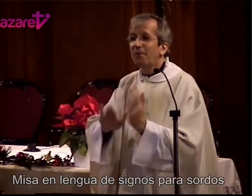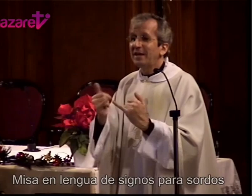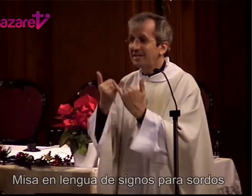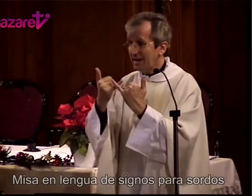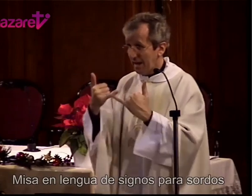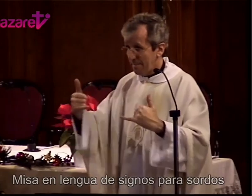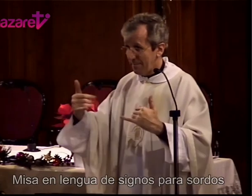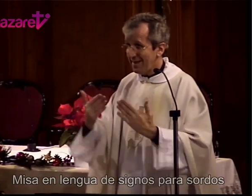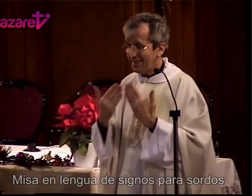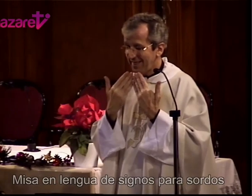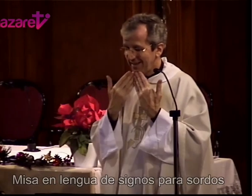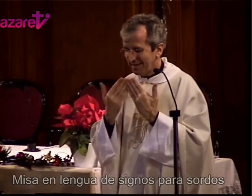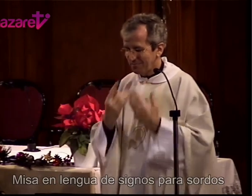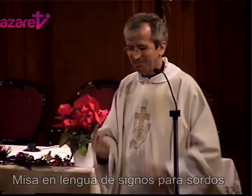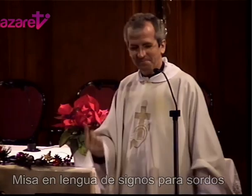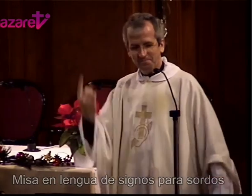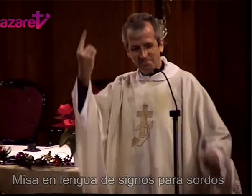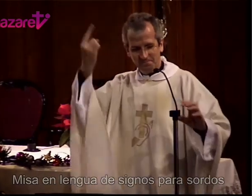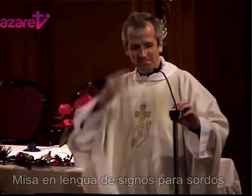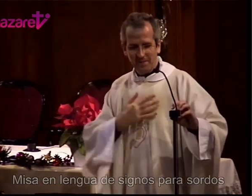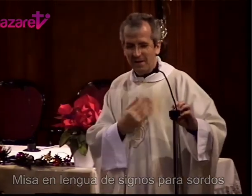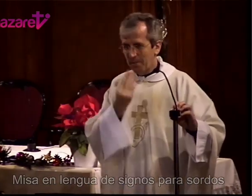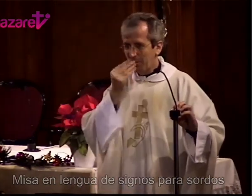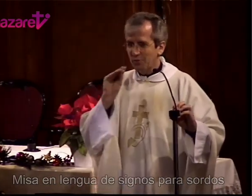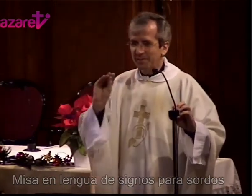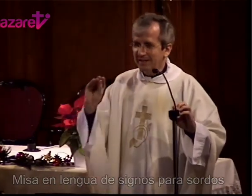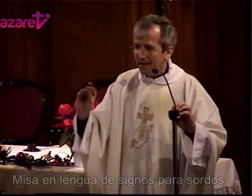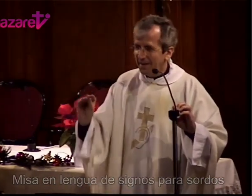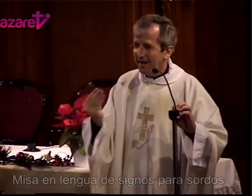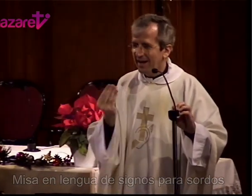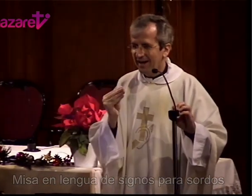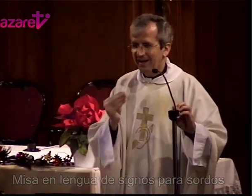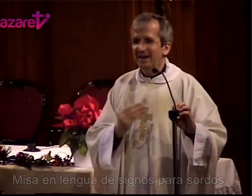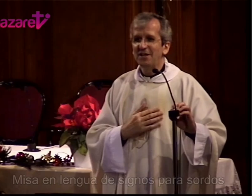podéis ir en paz. Demos gracias a Dios. Podemos pasar a venerar el niño.